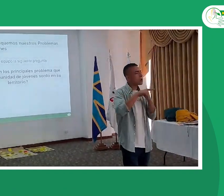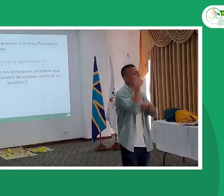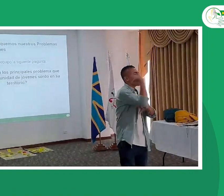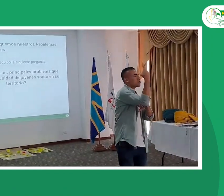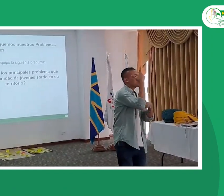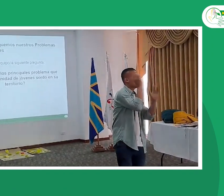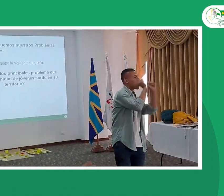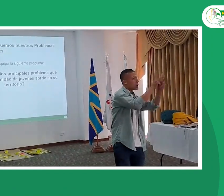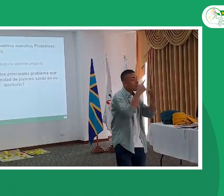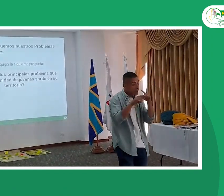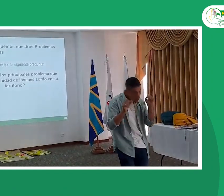¡Gracias!